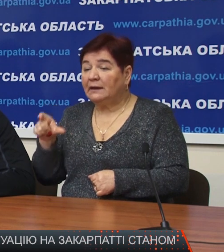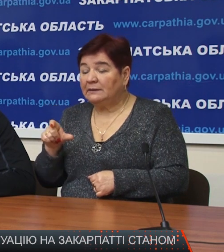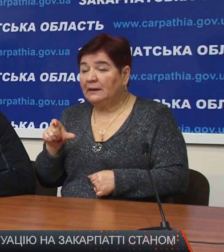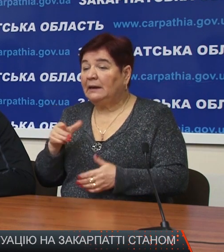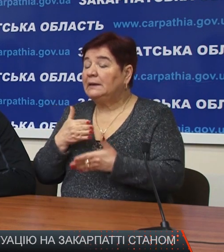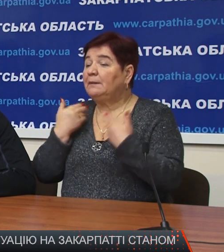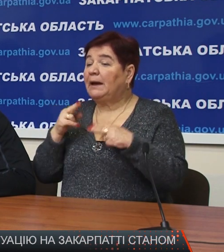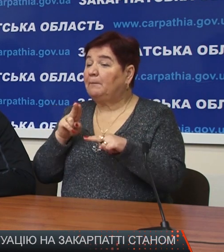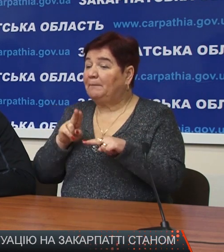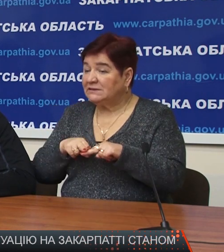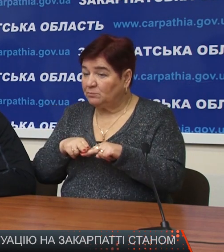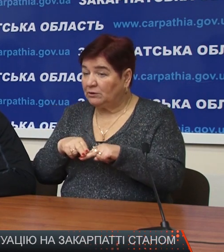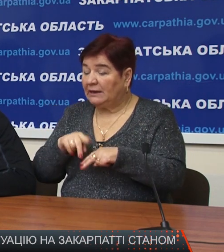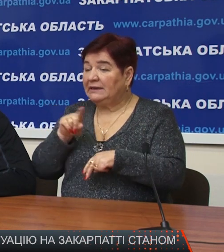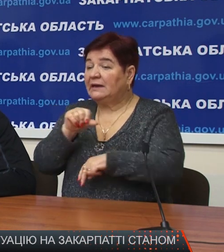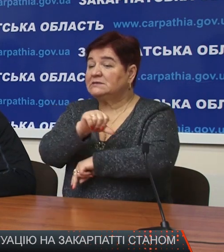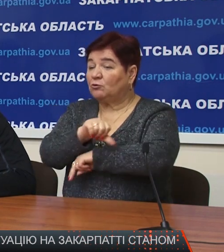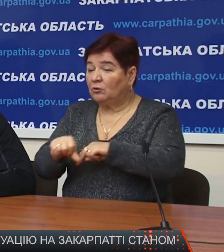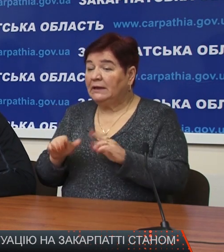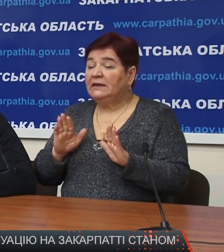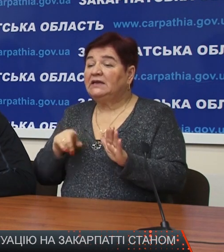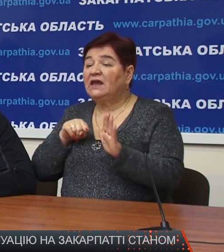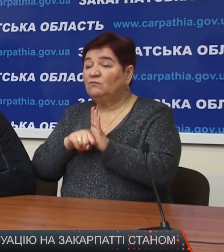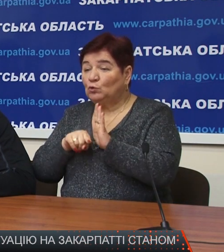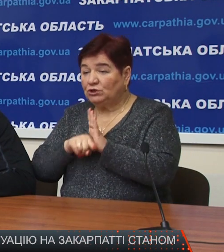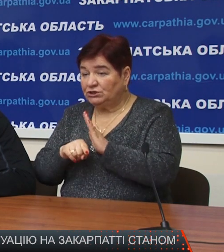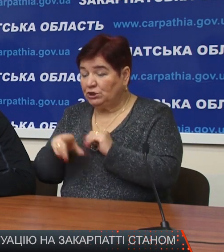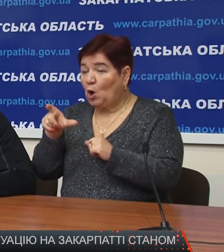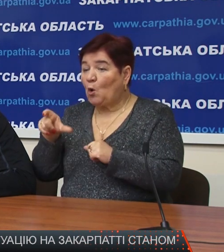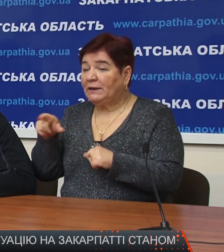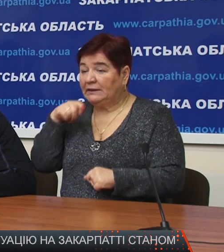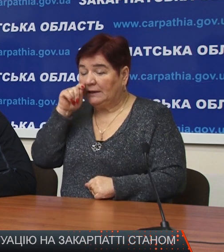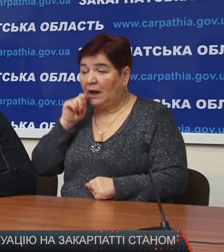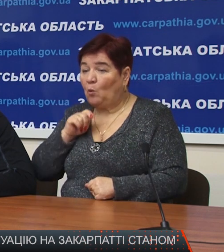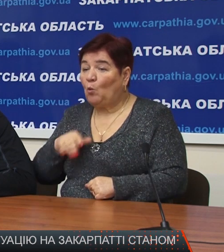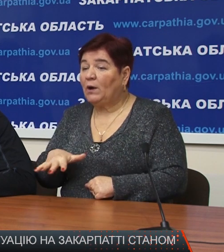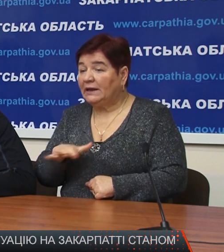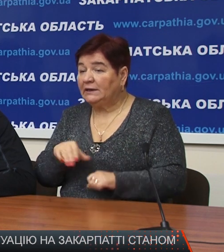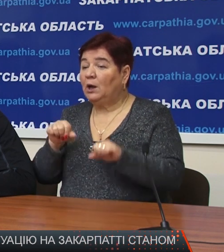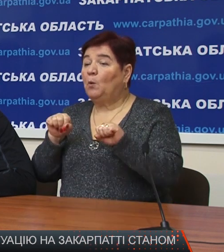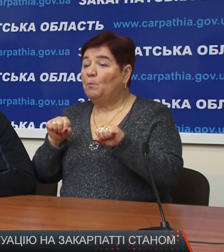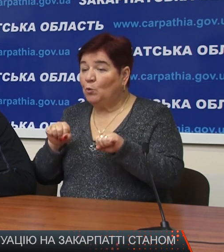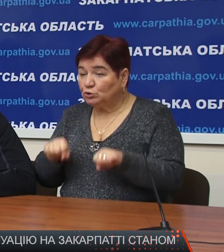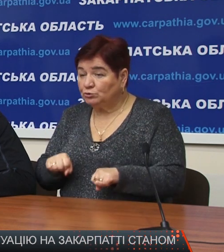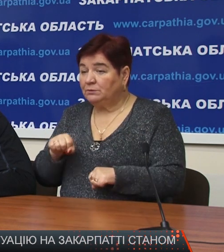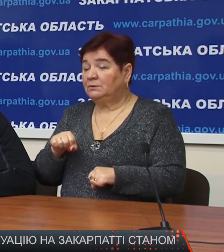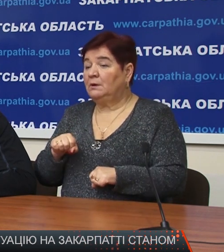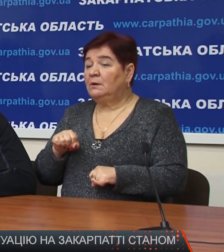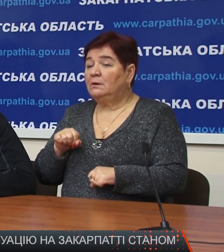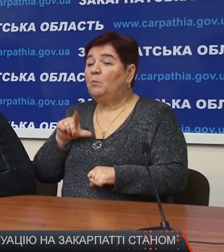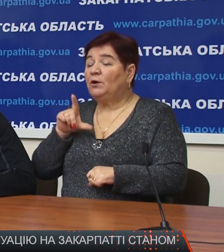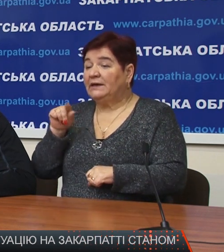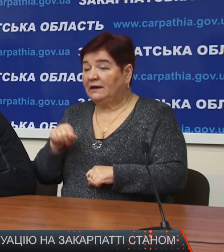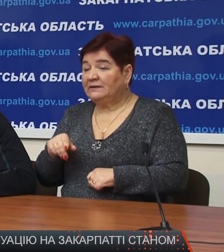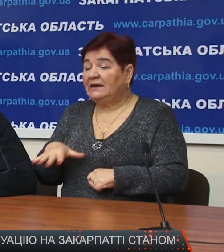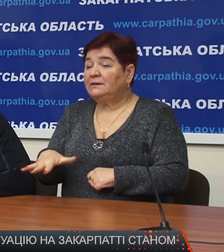не мають паспорту для закордонних поїздок, а мають тільки внутрішній паспорт громадянина України, можуть і мають можливість покинути